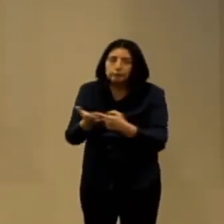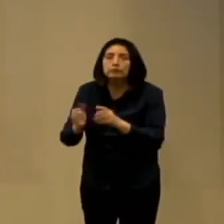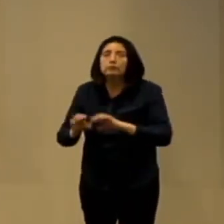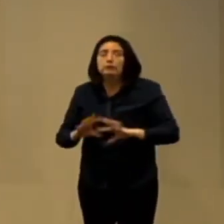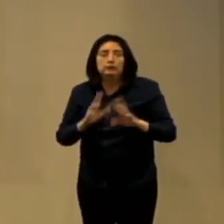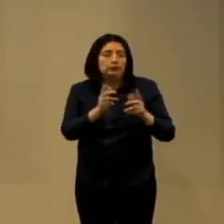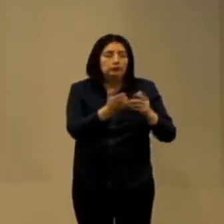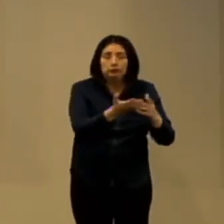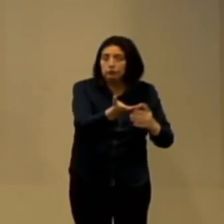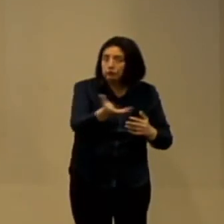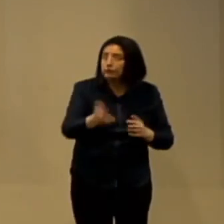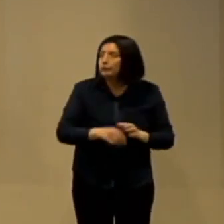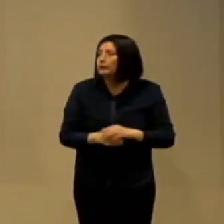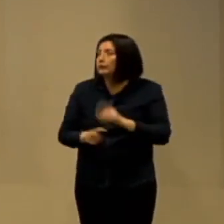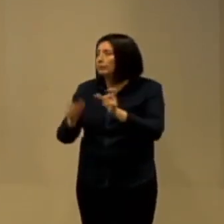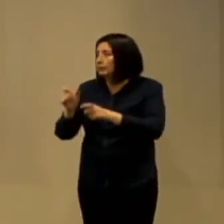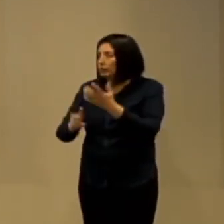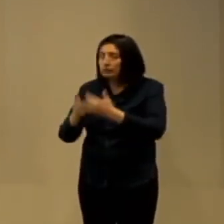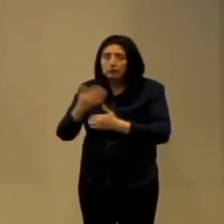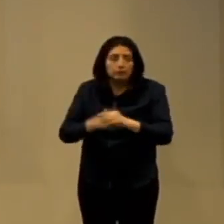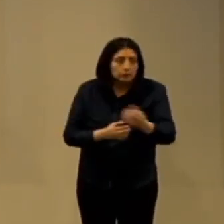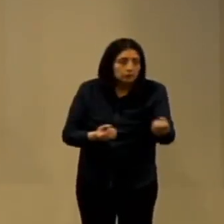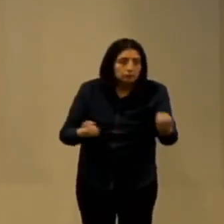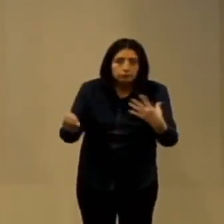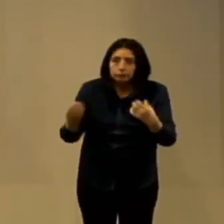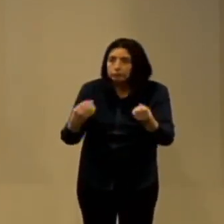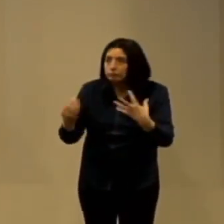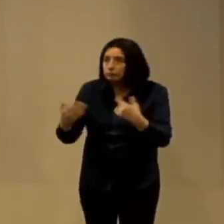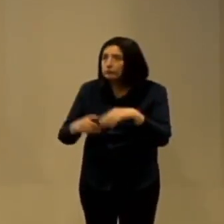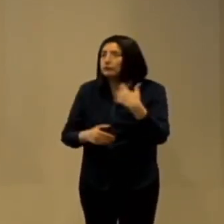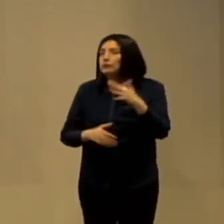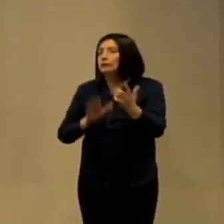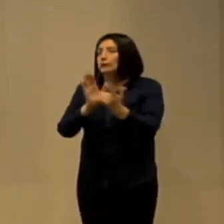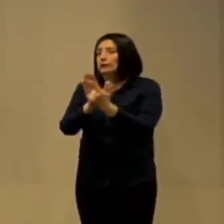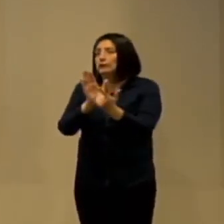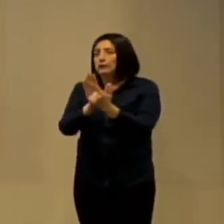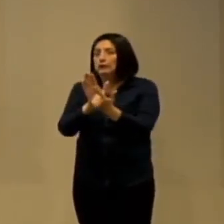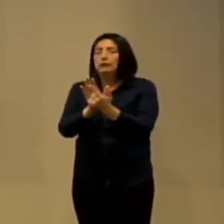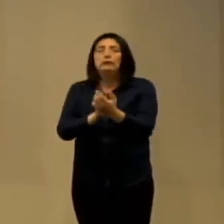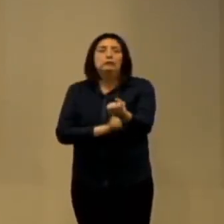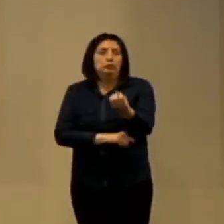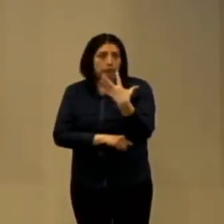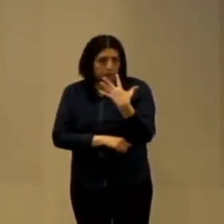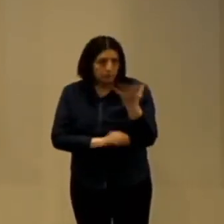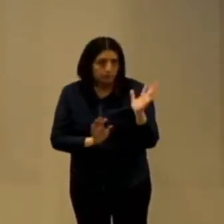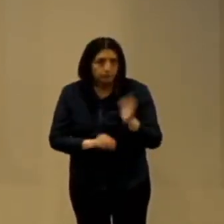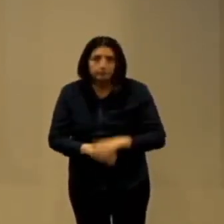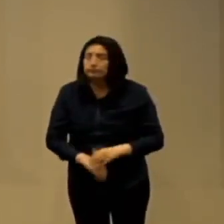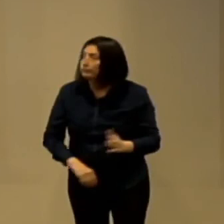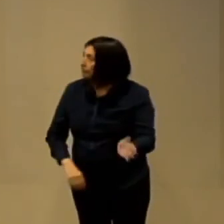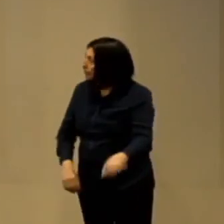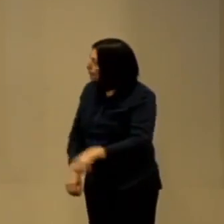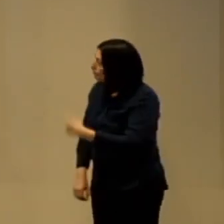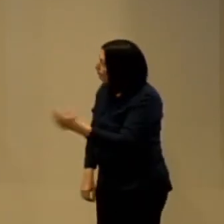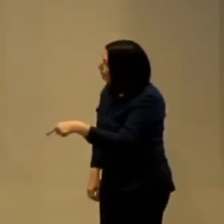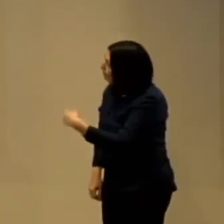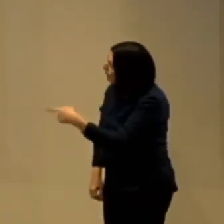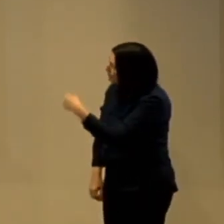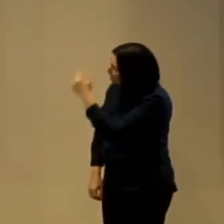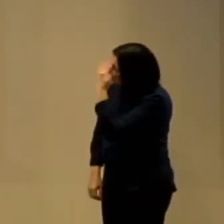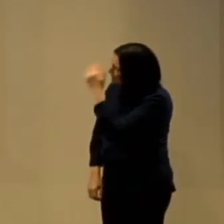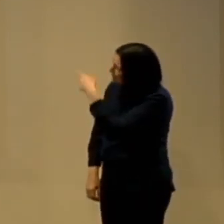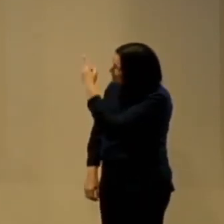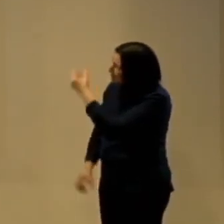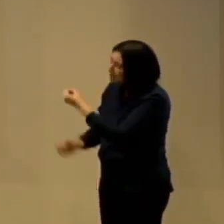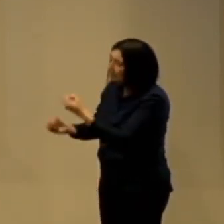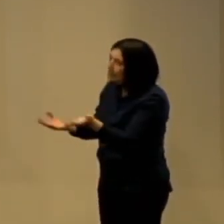asociaciones de afectados y escuchar su voz. Ya la ley lo dice y lo establece. La siguiente, corro ahora sí. Bueno, esto lo conocen, estas